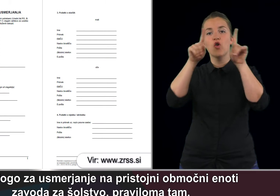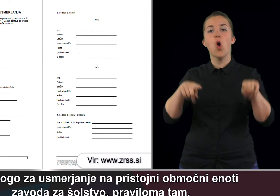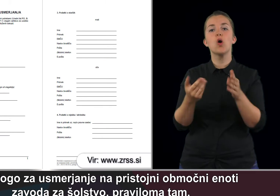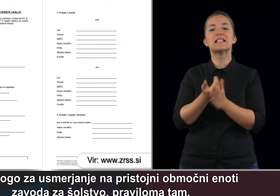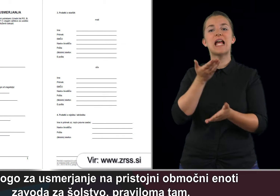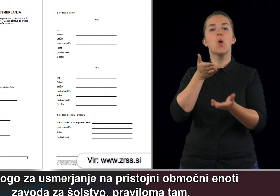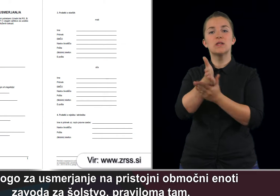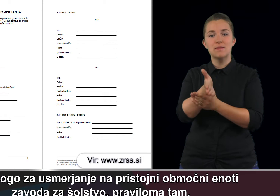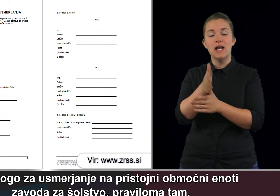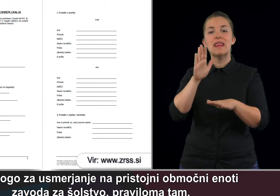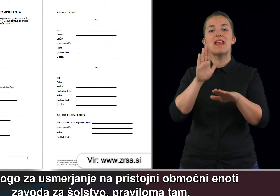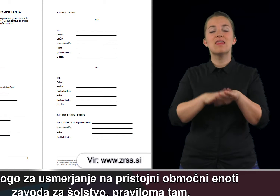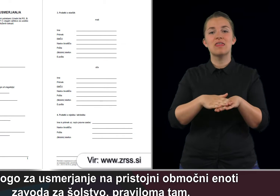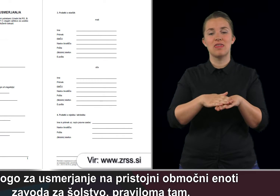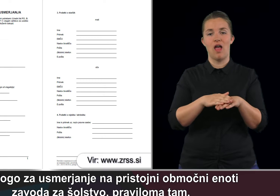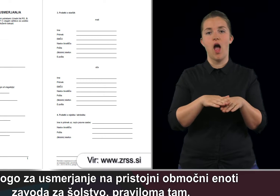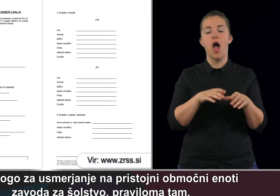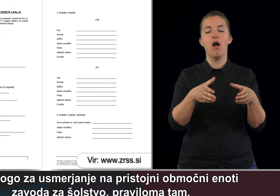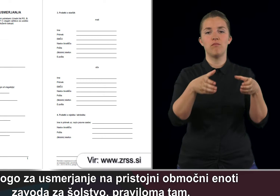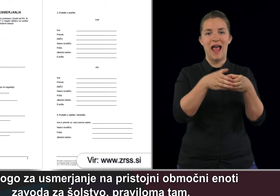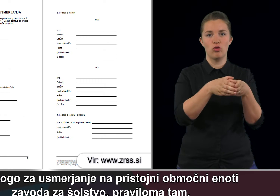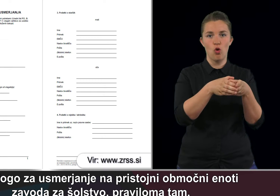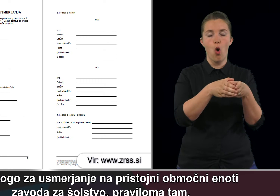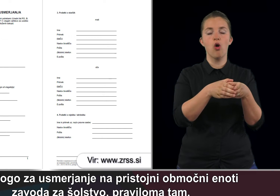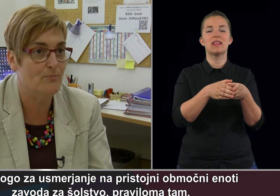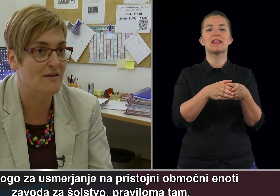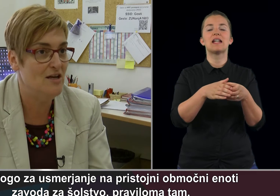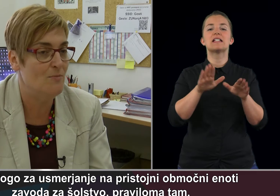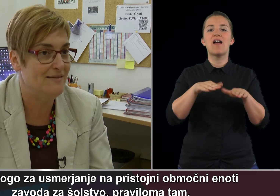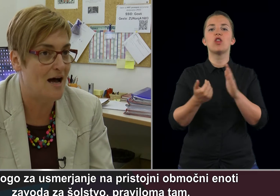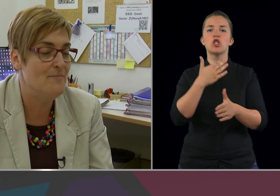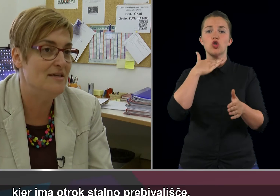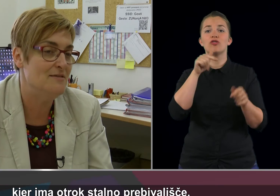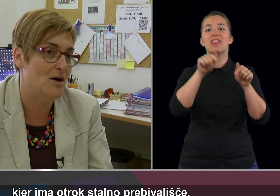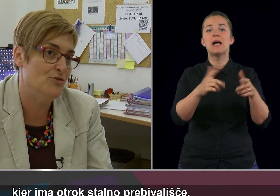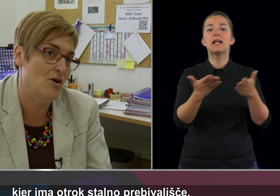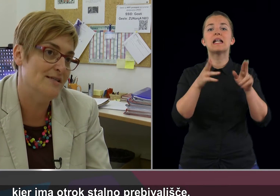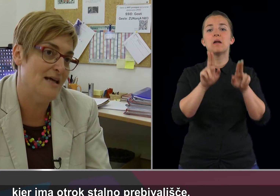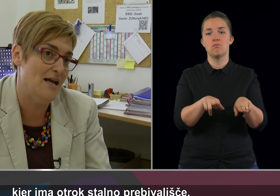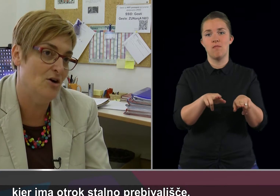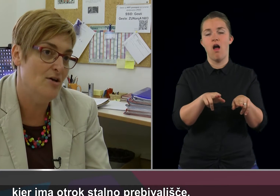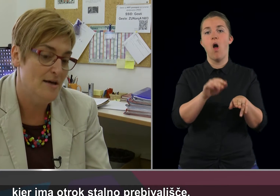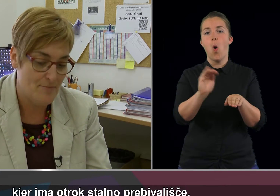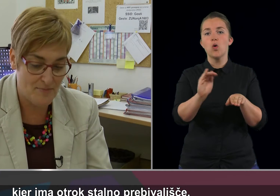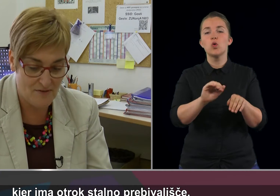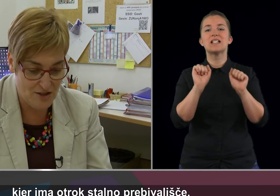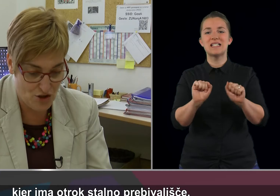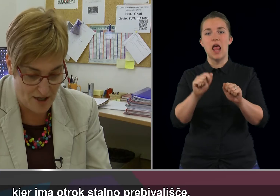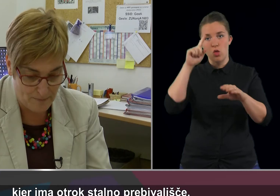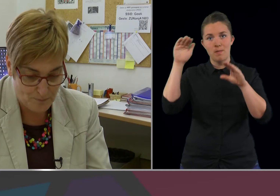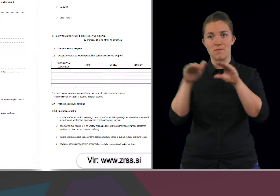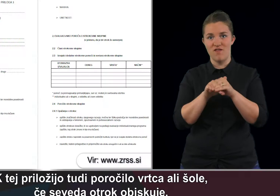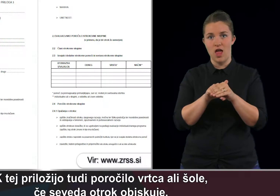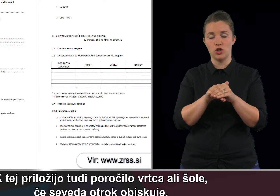usmerjanje, na pristojni območni enoti Zavoda za šolstvo, praviloma tam, kjer ima otrok stalno